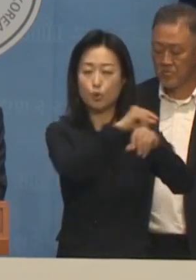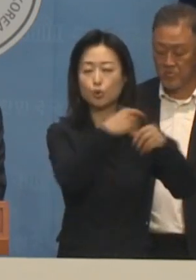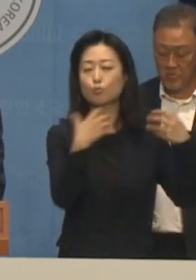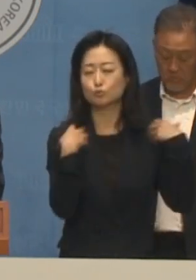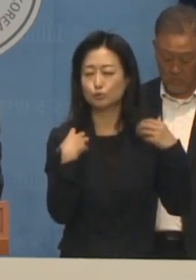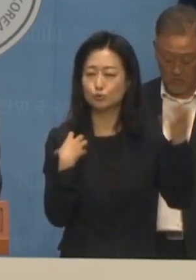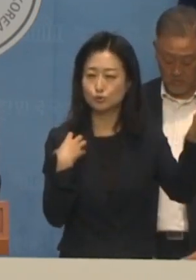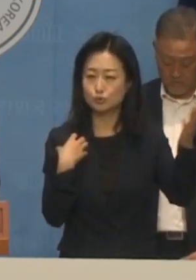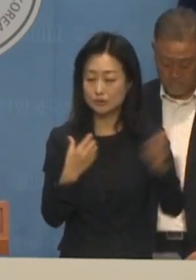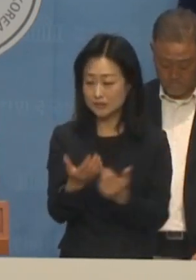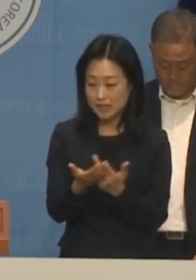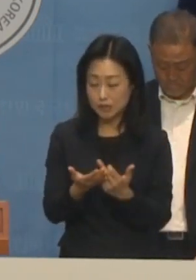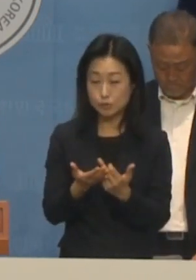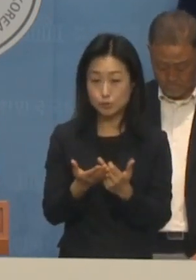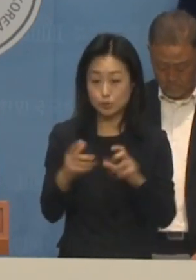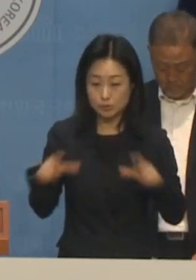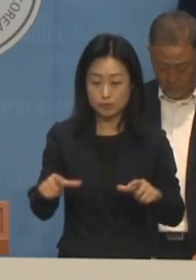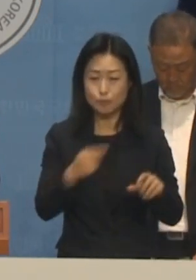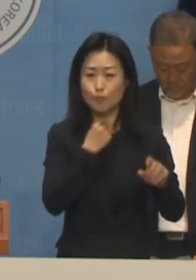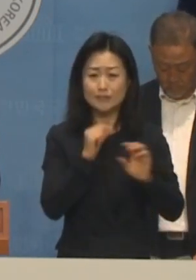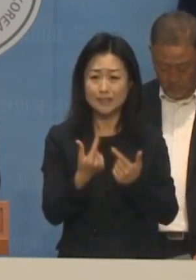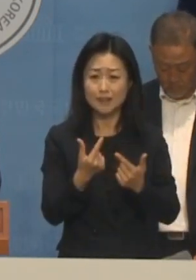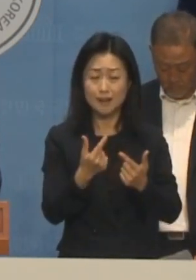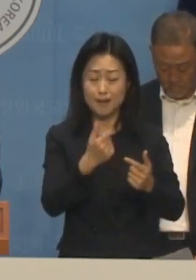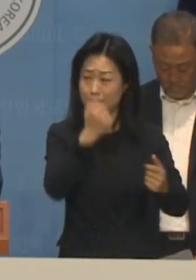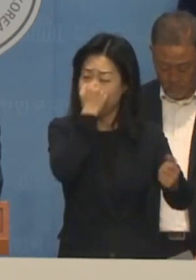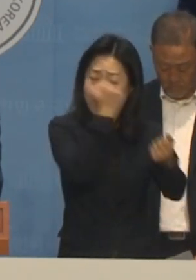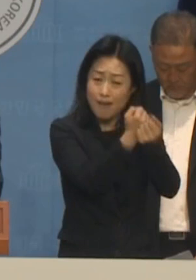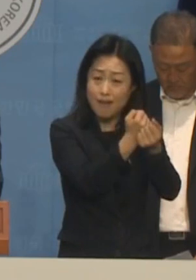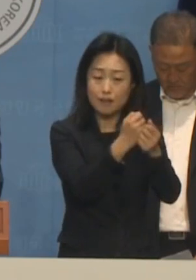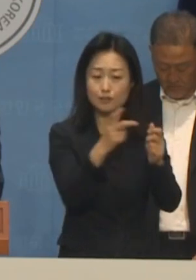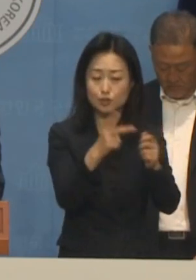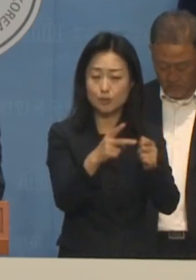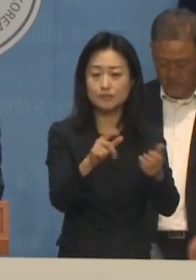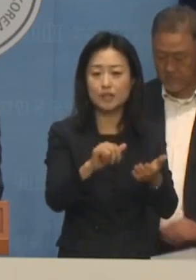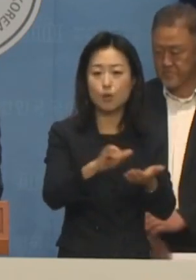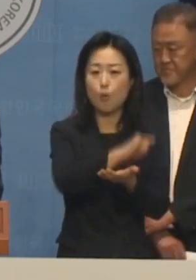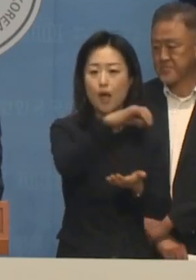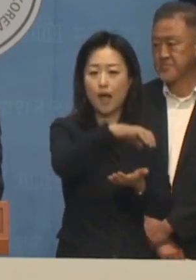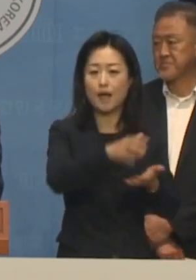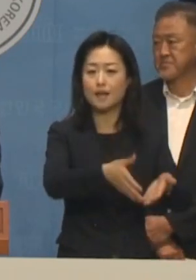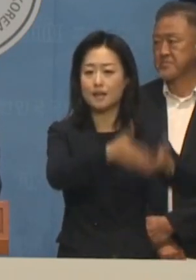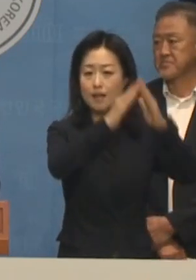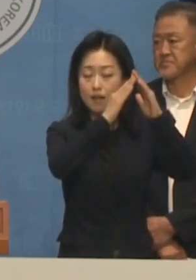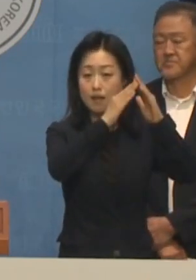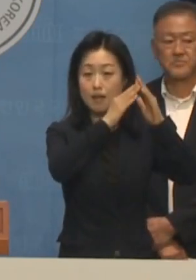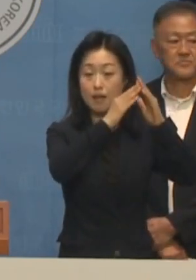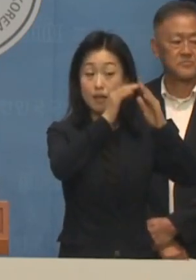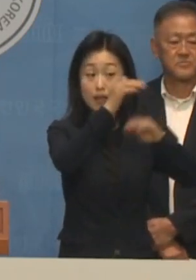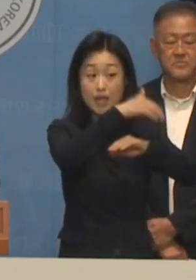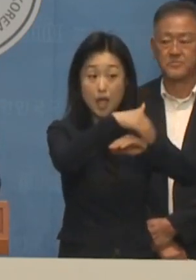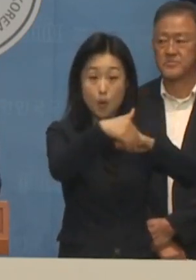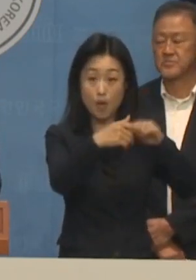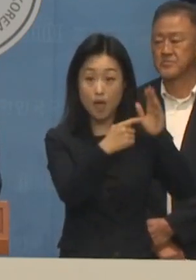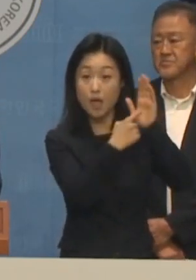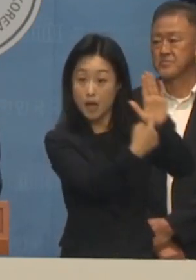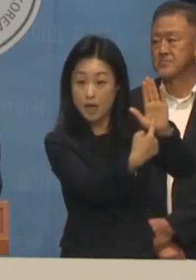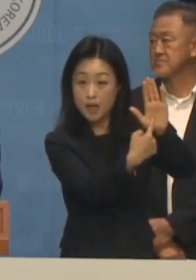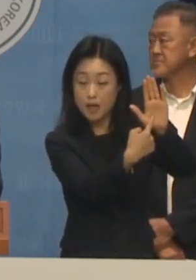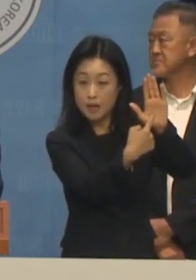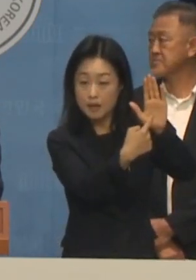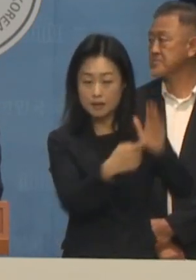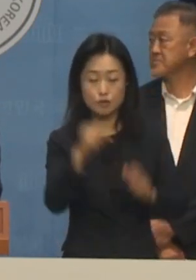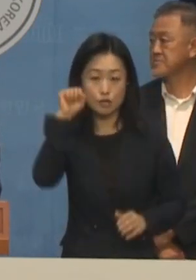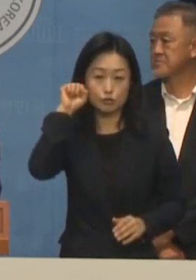도민의 의견을 무시하고 제주 제2공항 기본계획을 고시하려고 있습니다. 이에 맞서